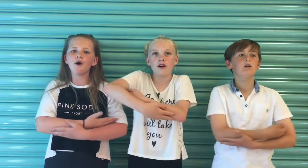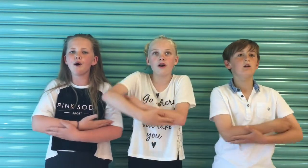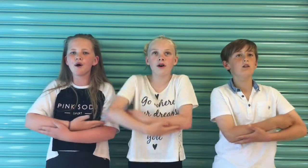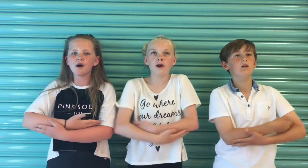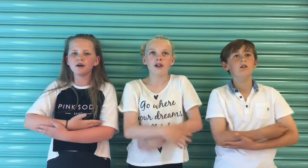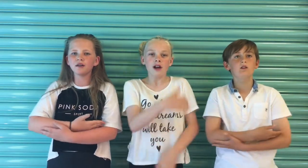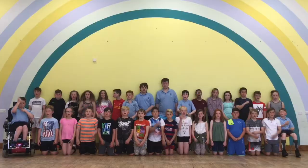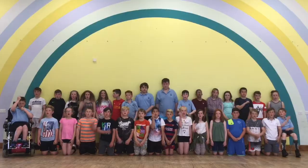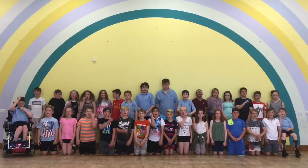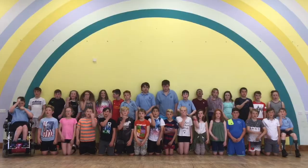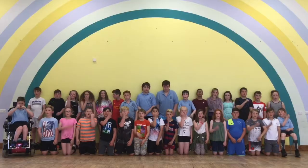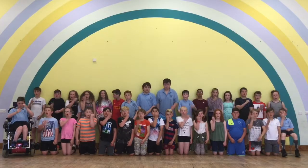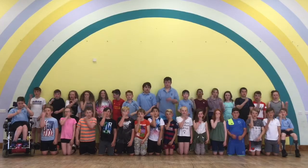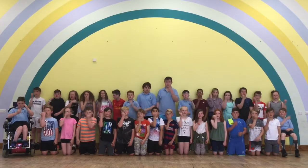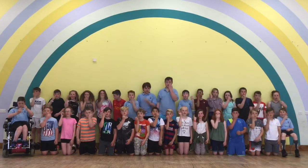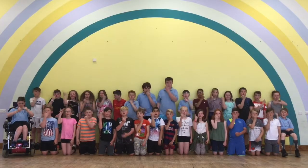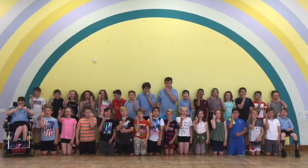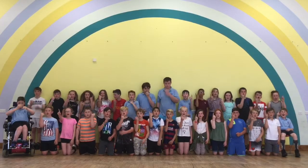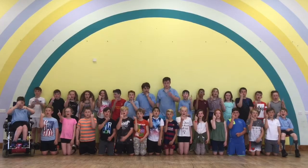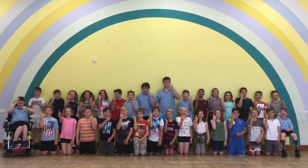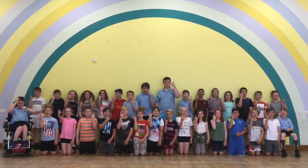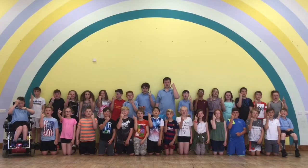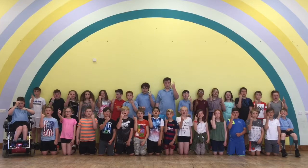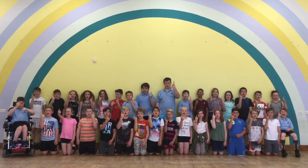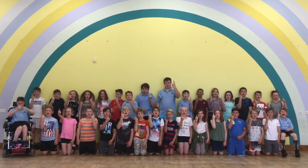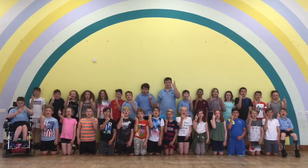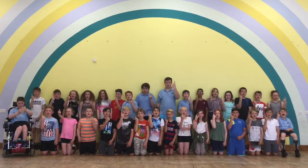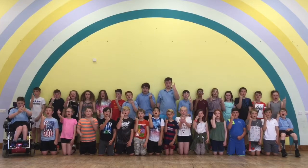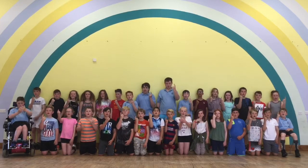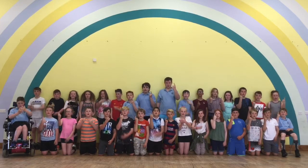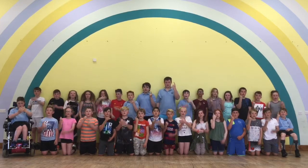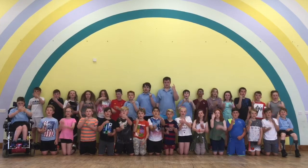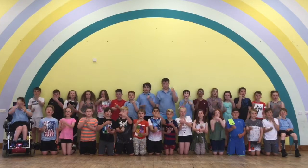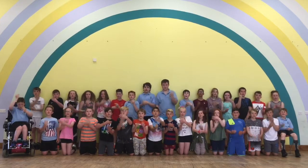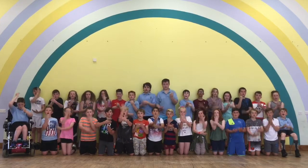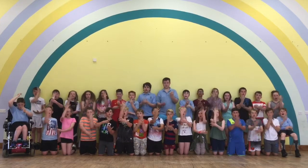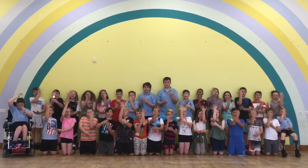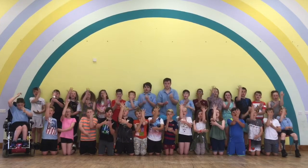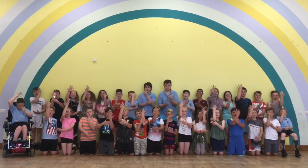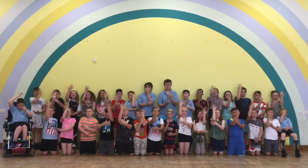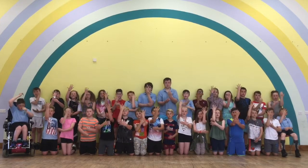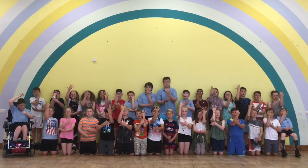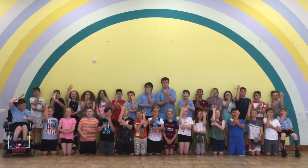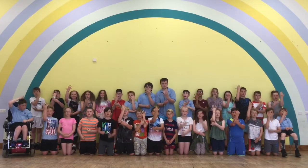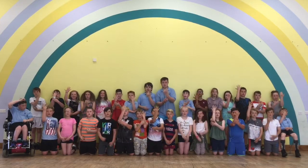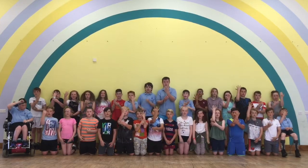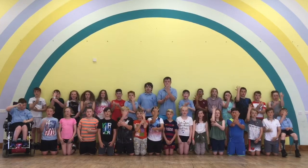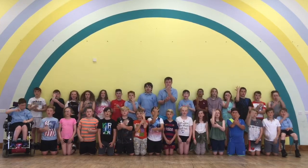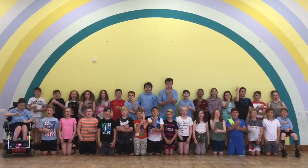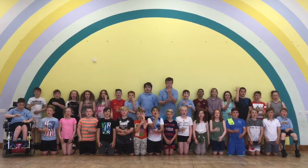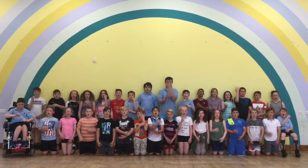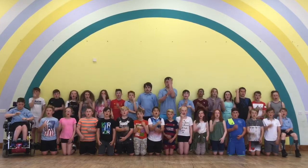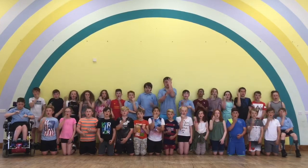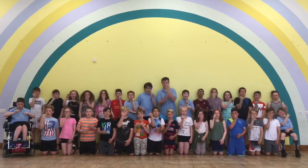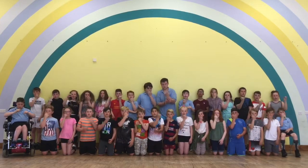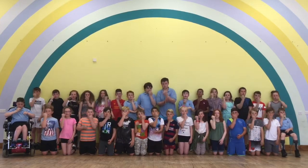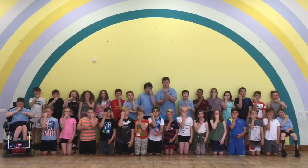Mae'r globi'n cyntaf i dod i dwi'n cîn, o'l i'r